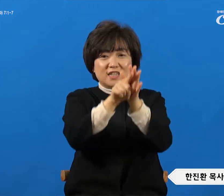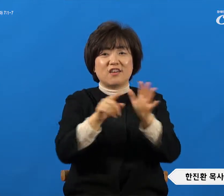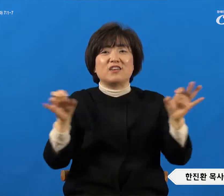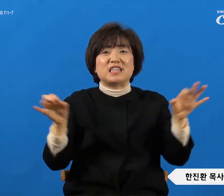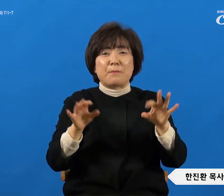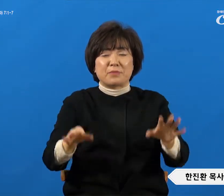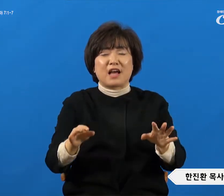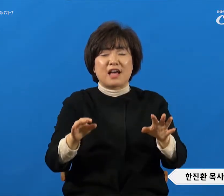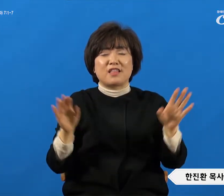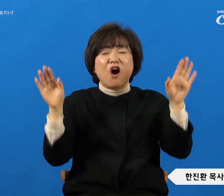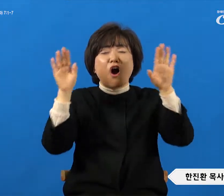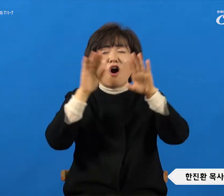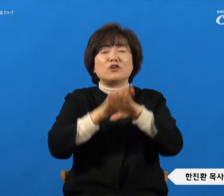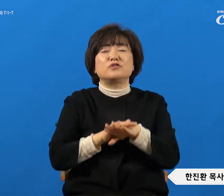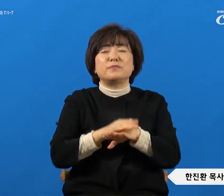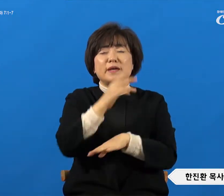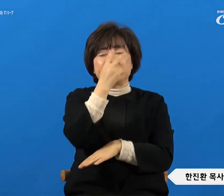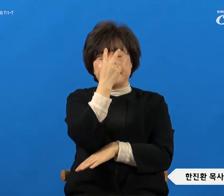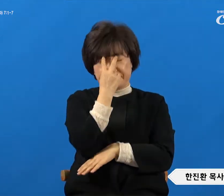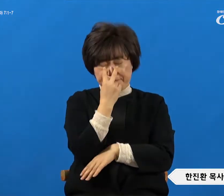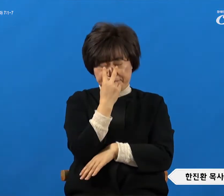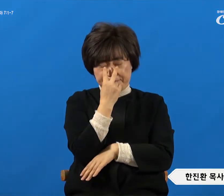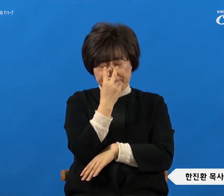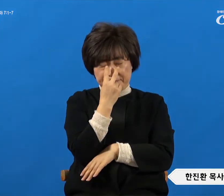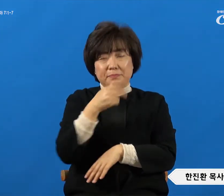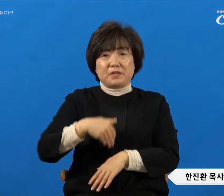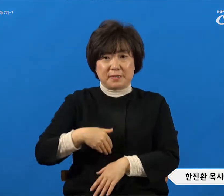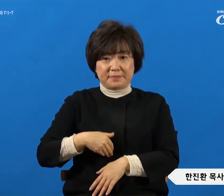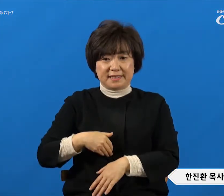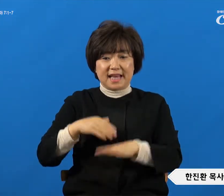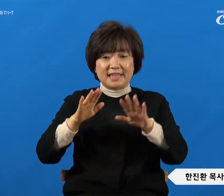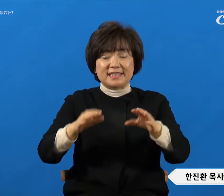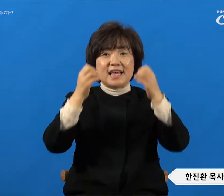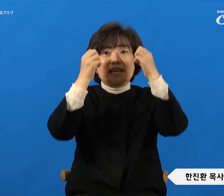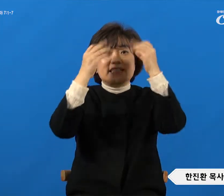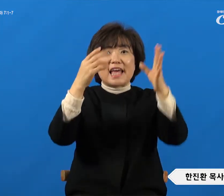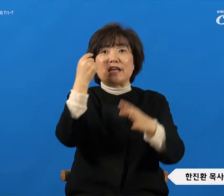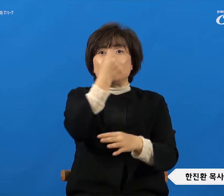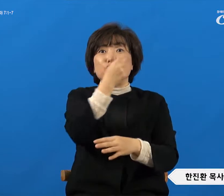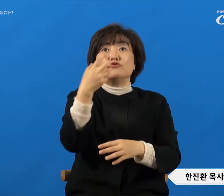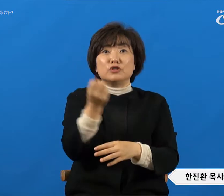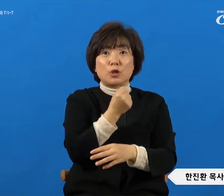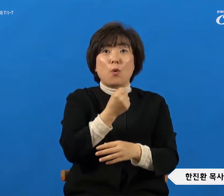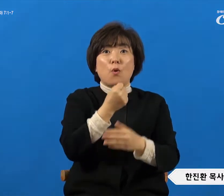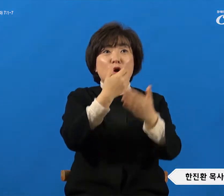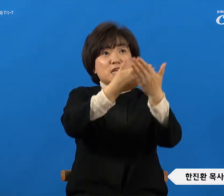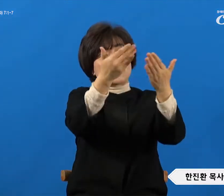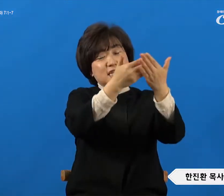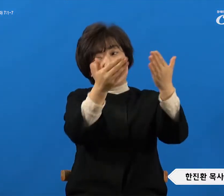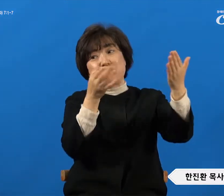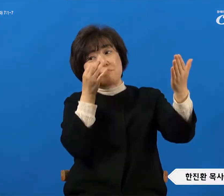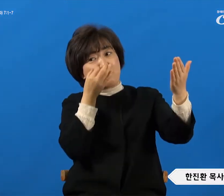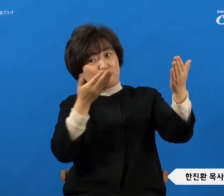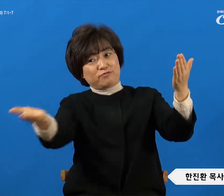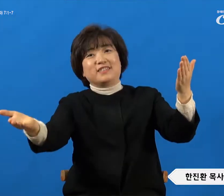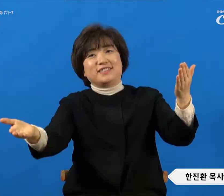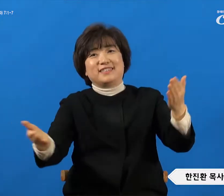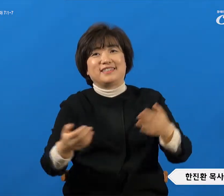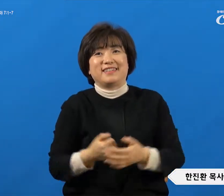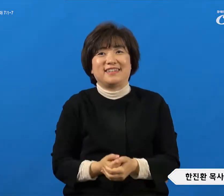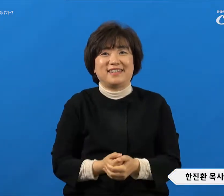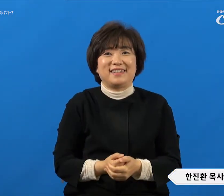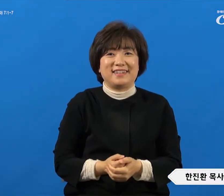어둠 속에 있을 필요가 있었습니다. 이제 새 눈으로 그림을 감상하십시오. 그렇게 말했다는 것입니다.